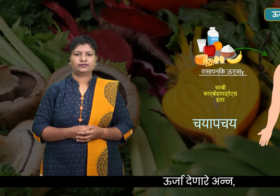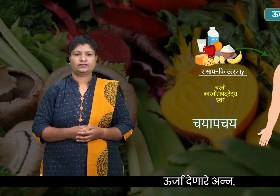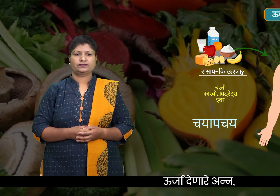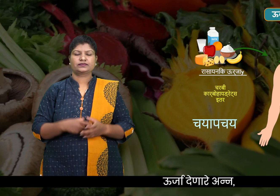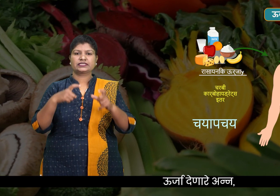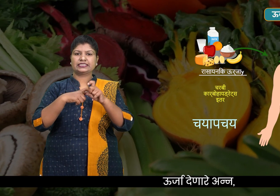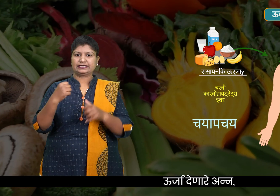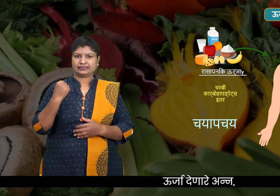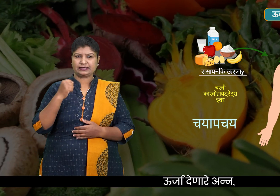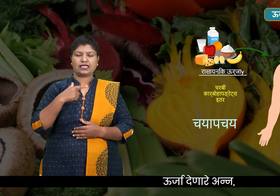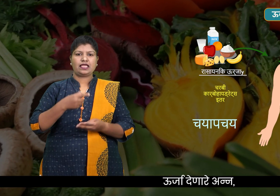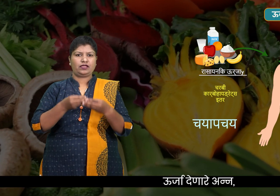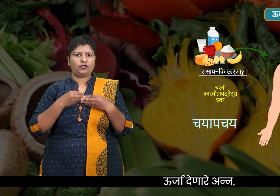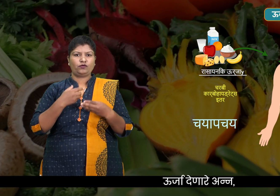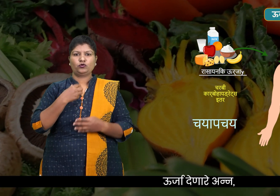ऊर्जा देणारे अन्न.